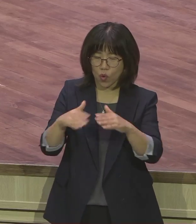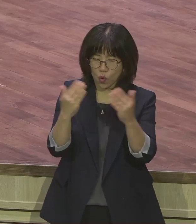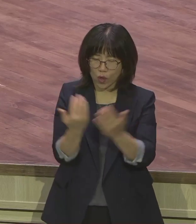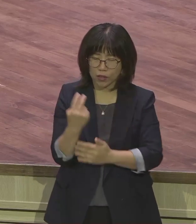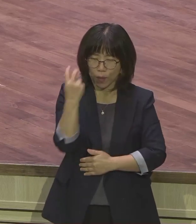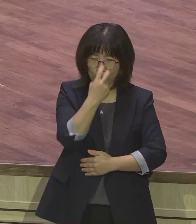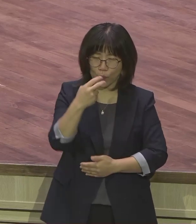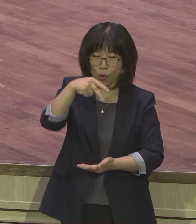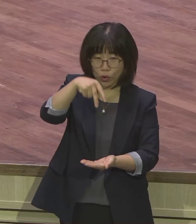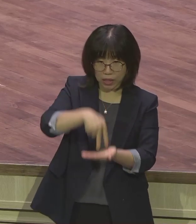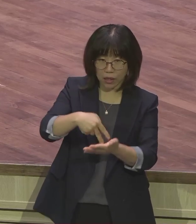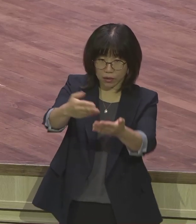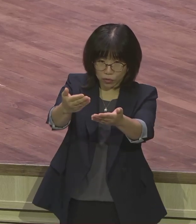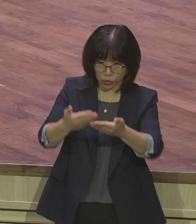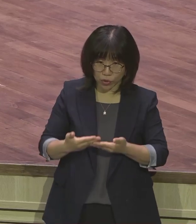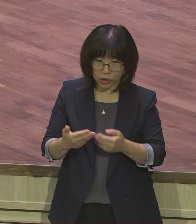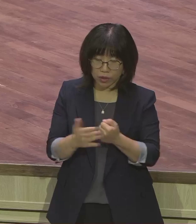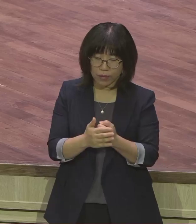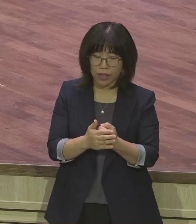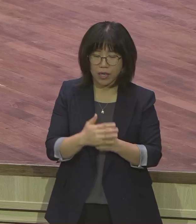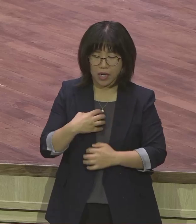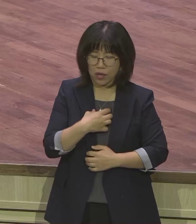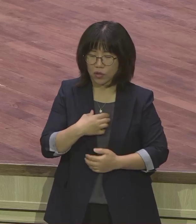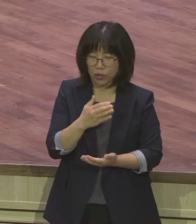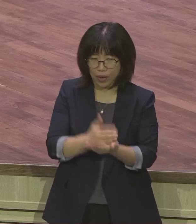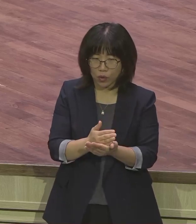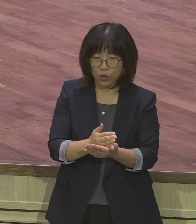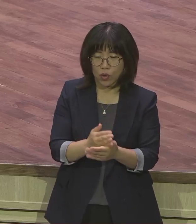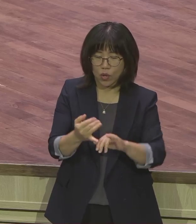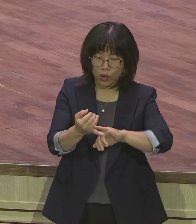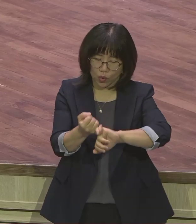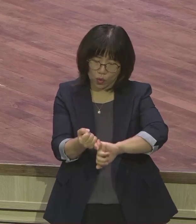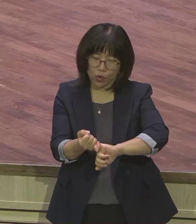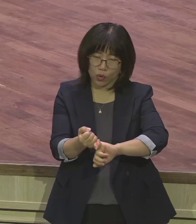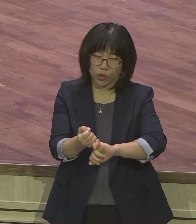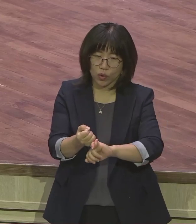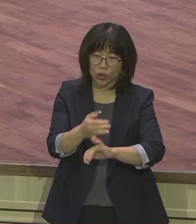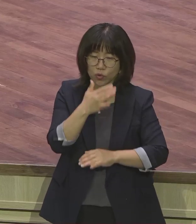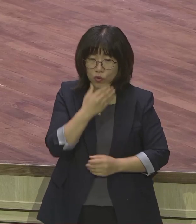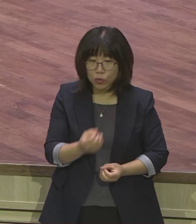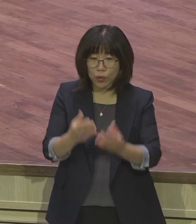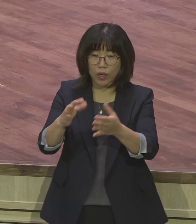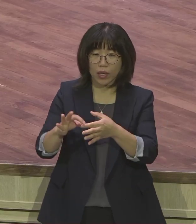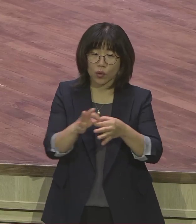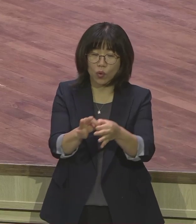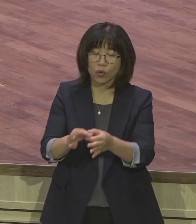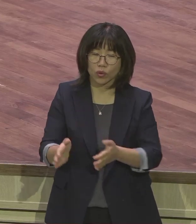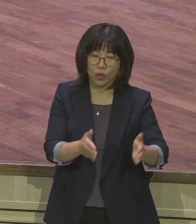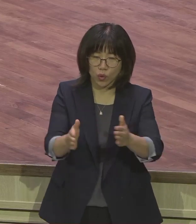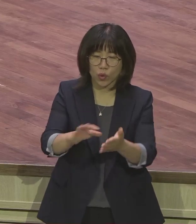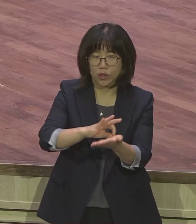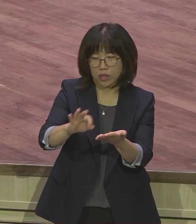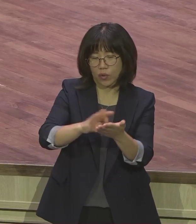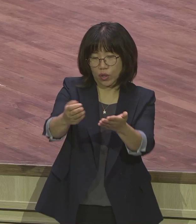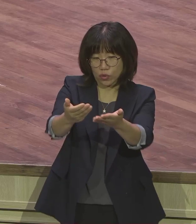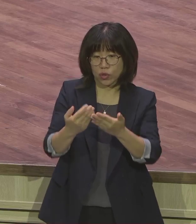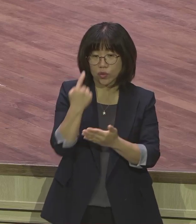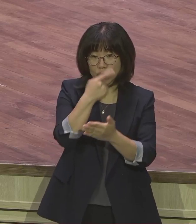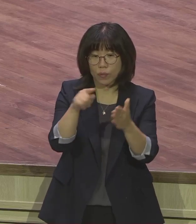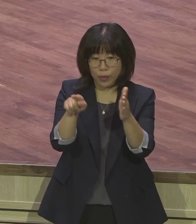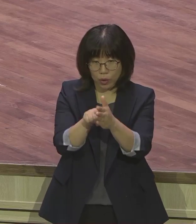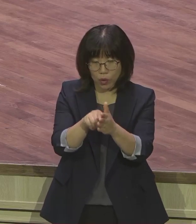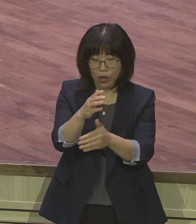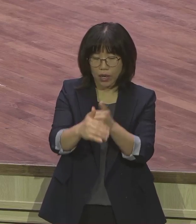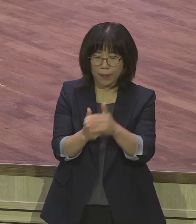걱정하지 마세요 하나님은 여러분 축복의 통로로 사용하실 것이라는 사실을 기억하고 하나님의 은혜를 기다리면서 하나님 주신